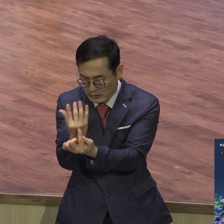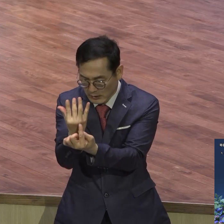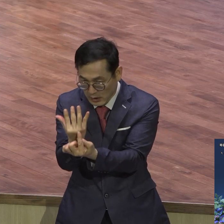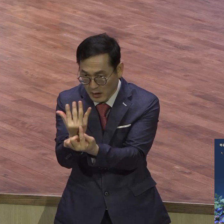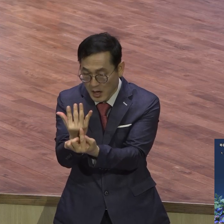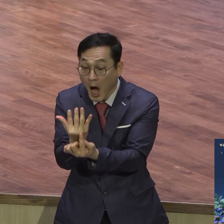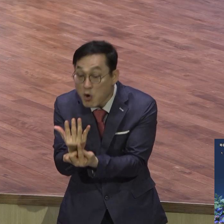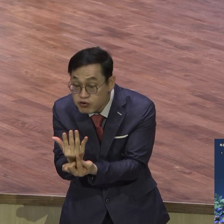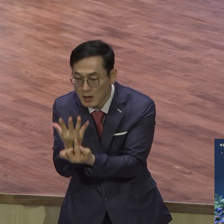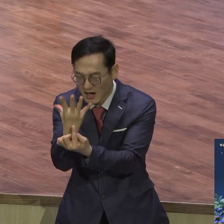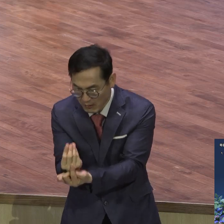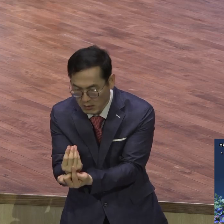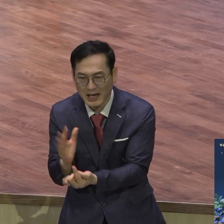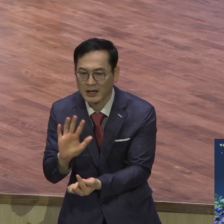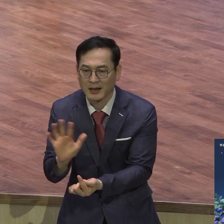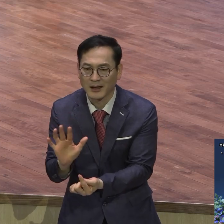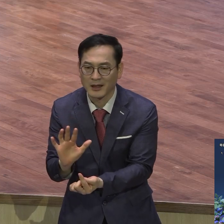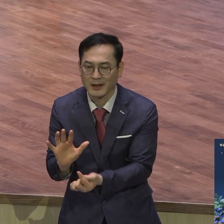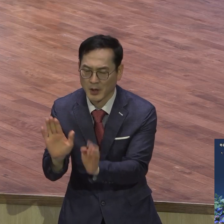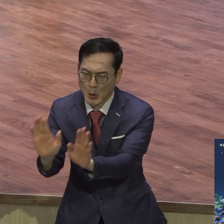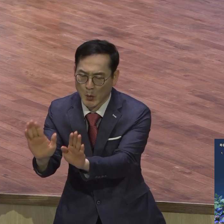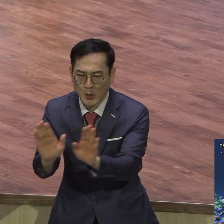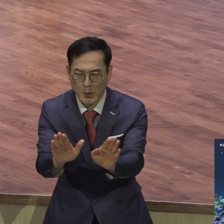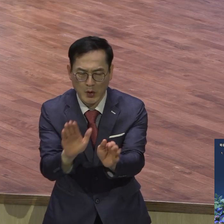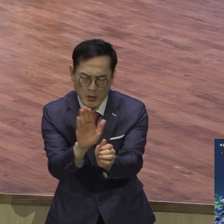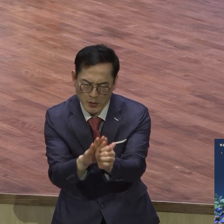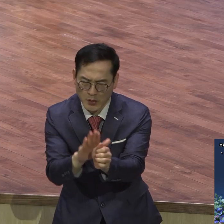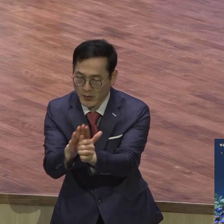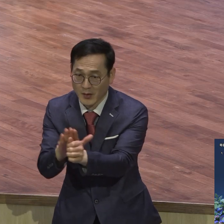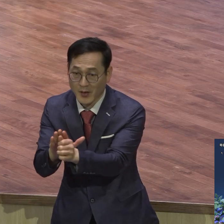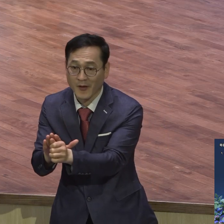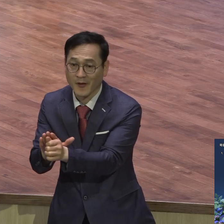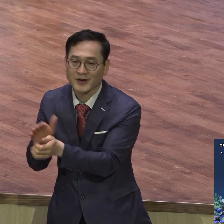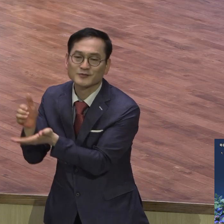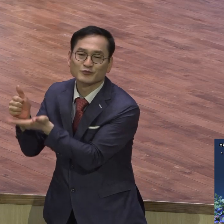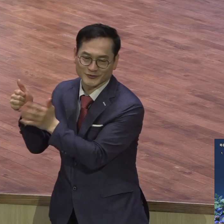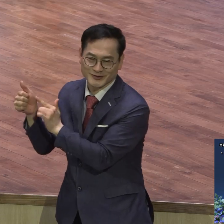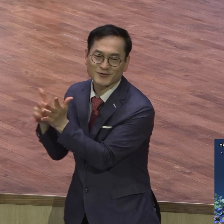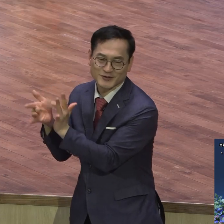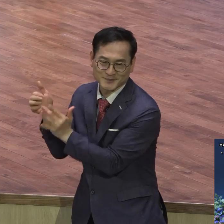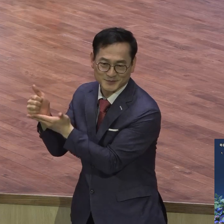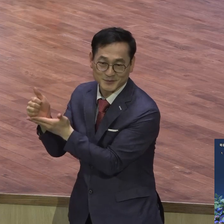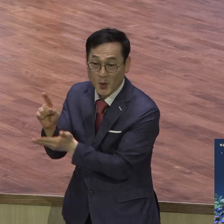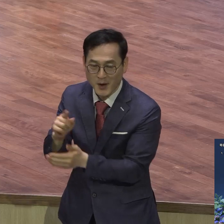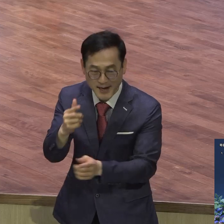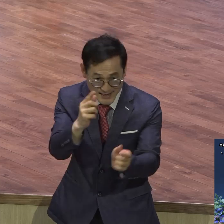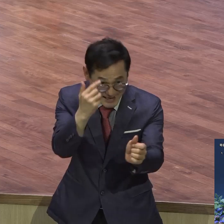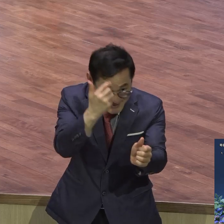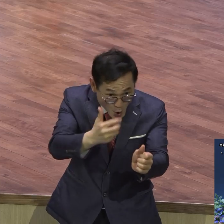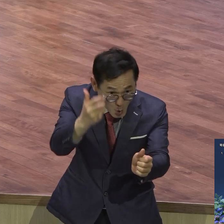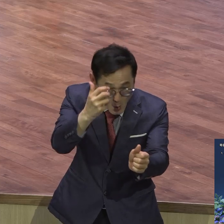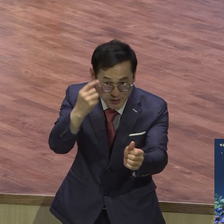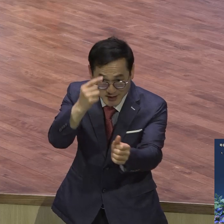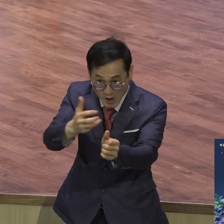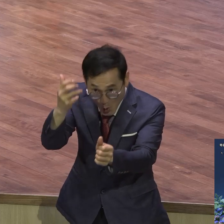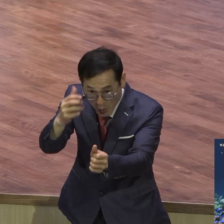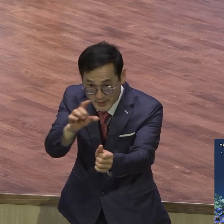꺼져가는 심지도 꺼지 아니하시는 분이다 무슨 말이에요 한 영혼 한 영혼을